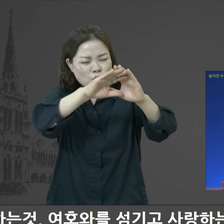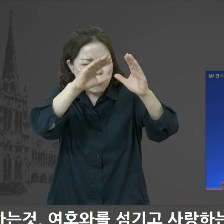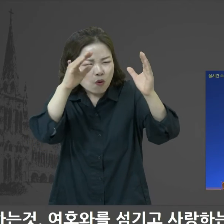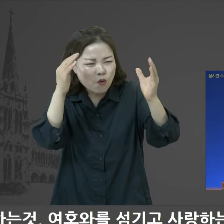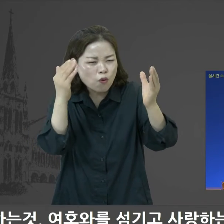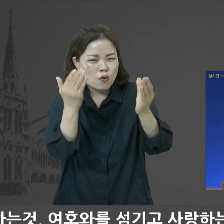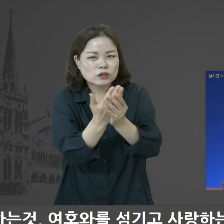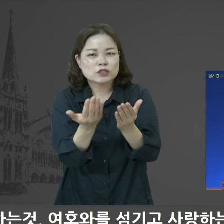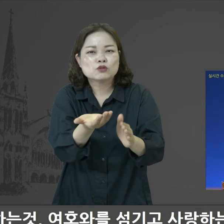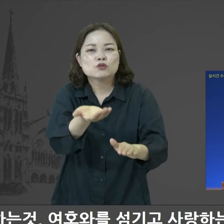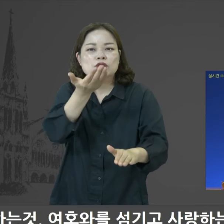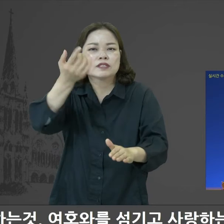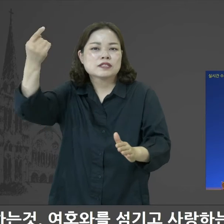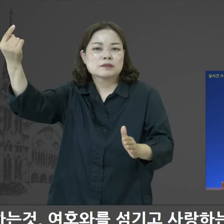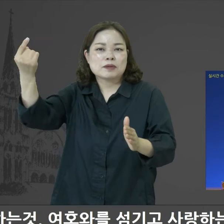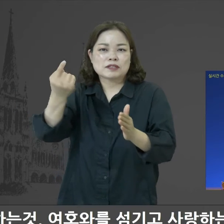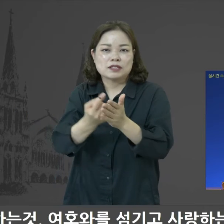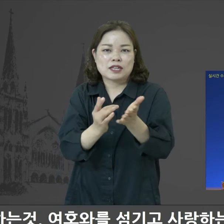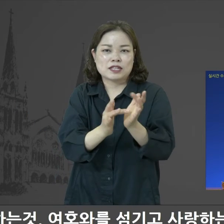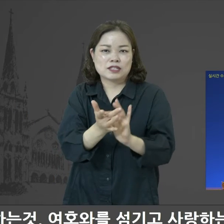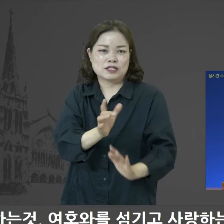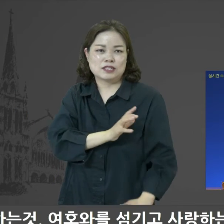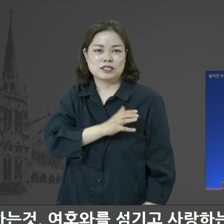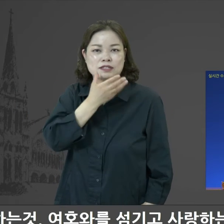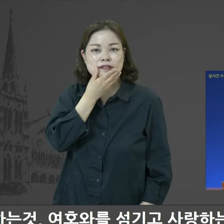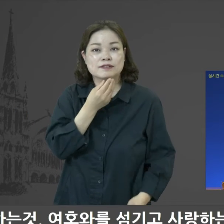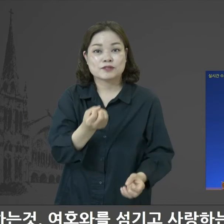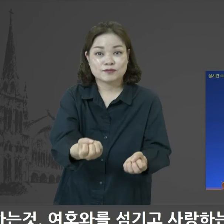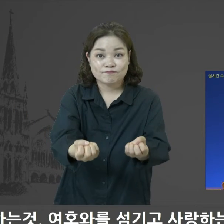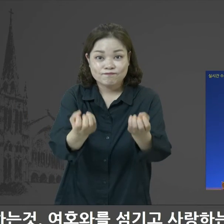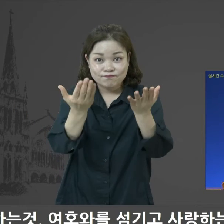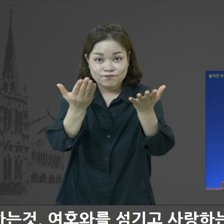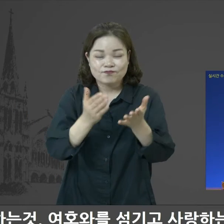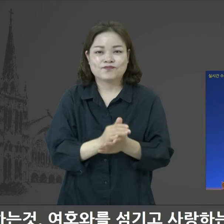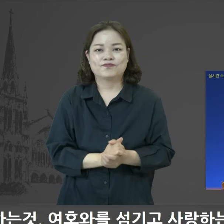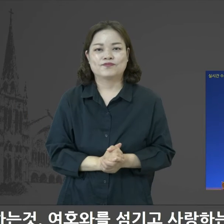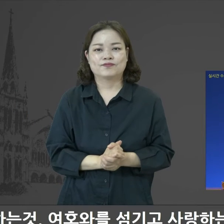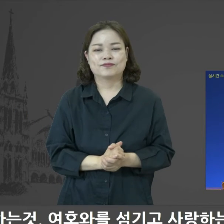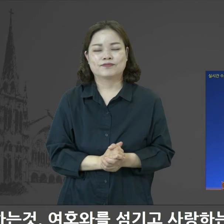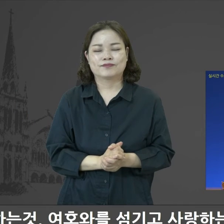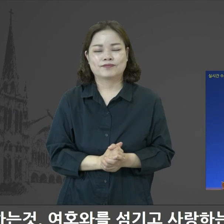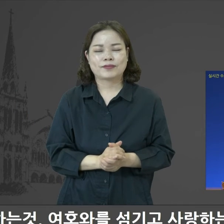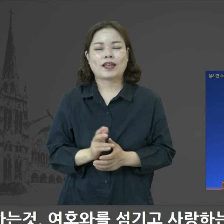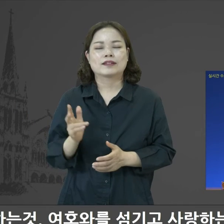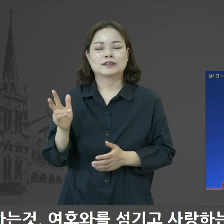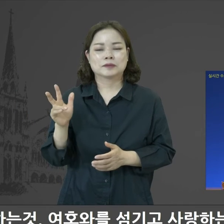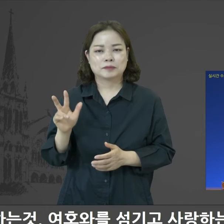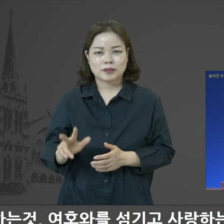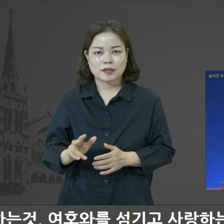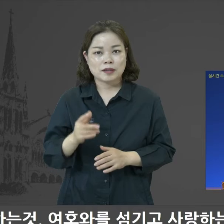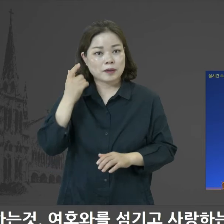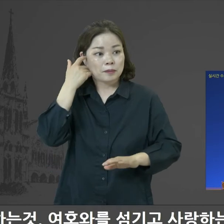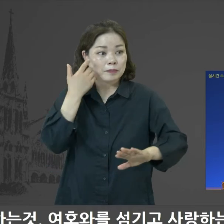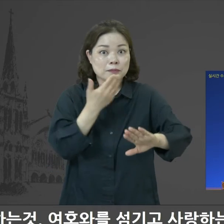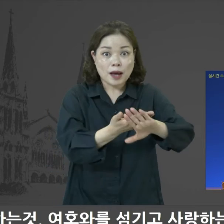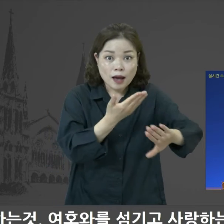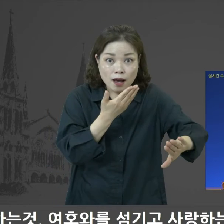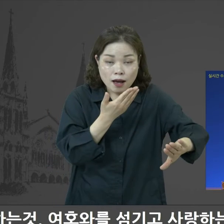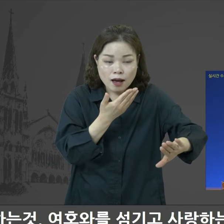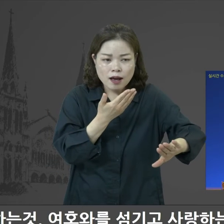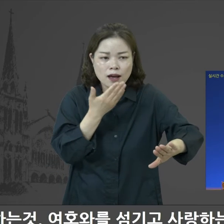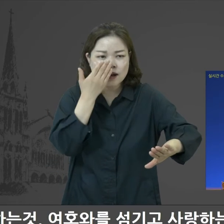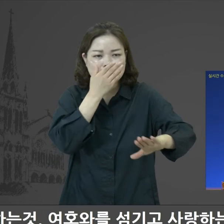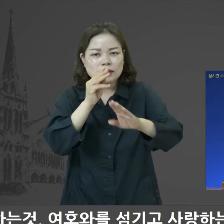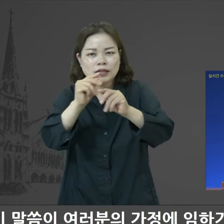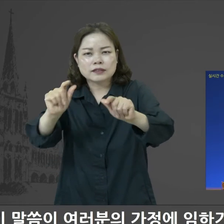모든 일들 위에 임하시기를 예수님의 이름으로 축복합니다. 하지만 반대로